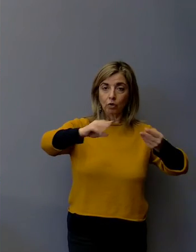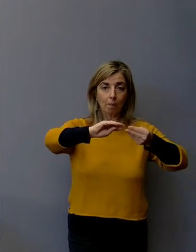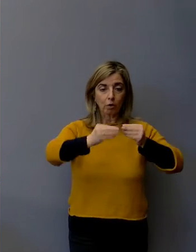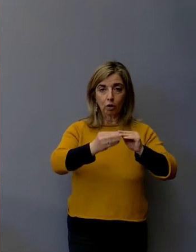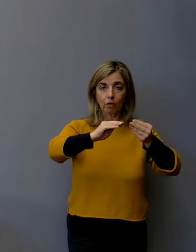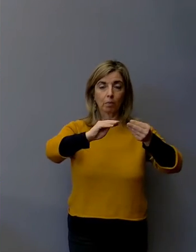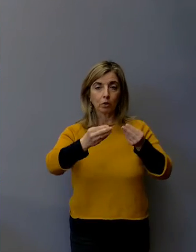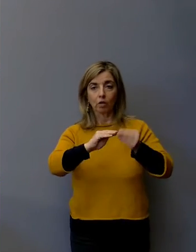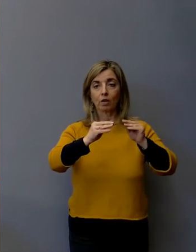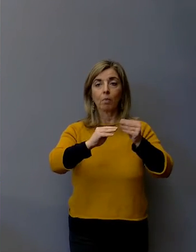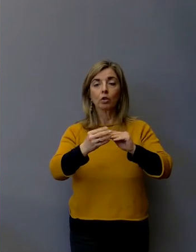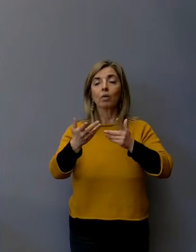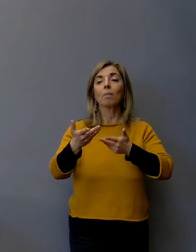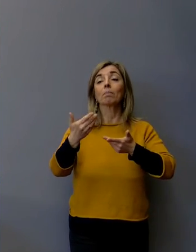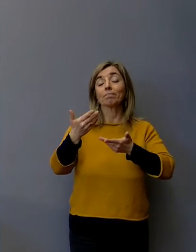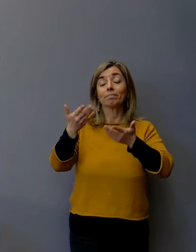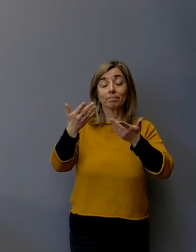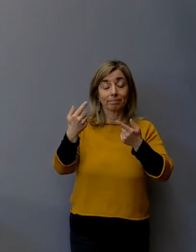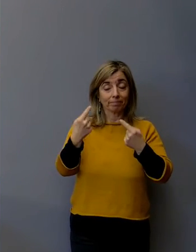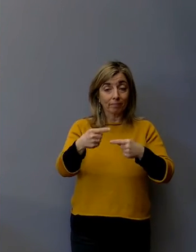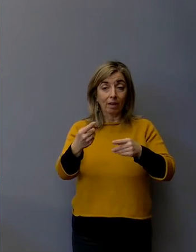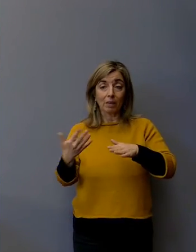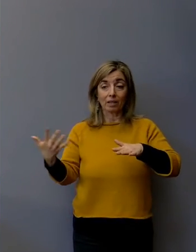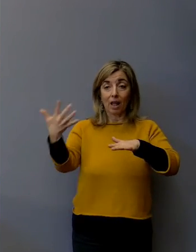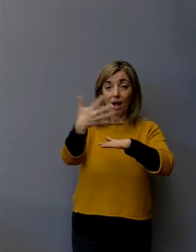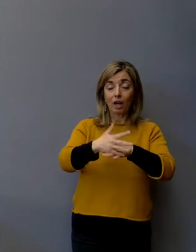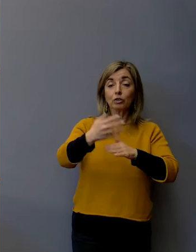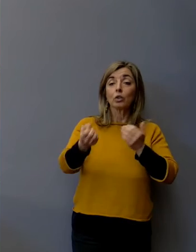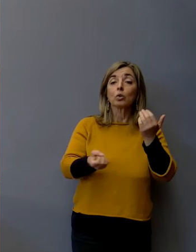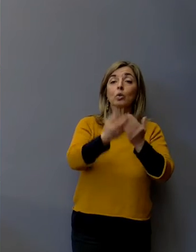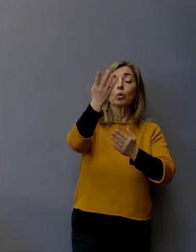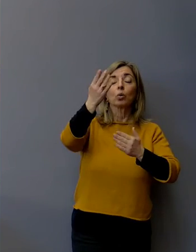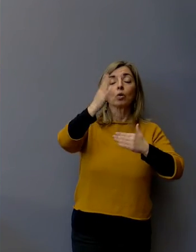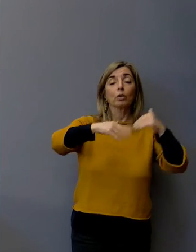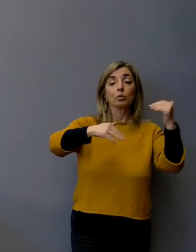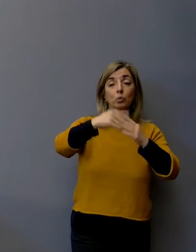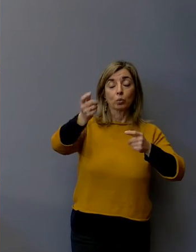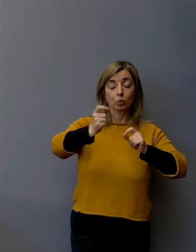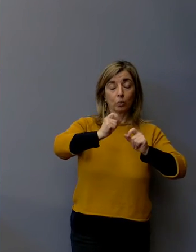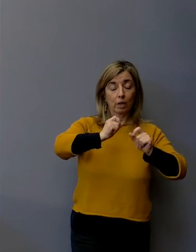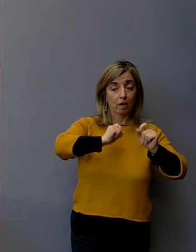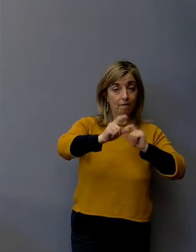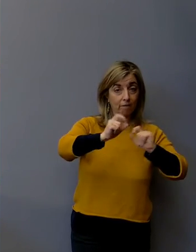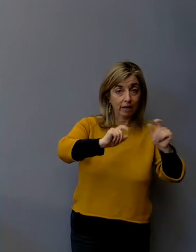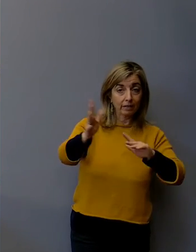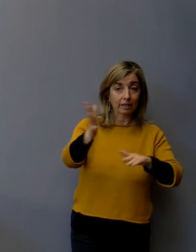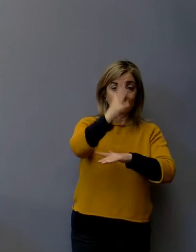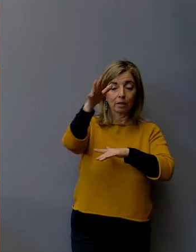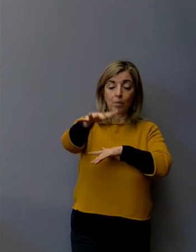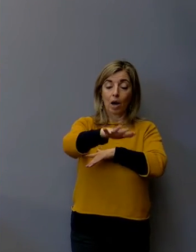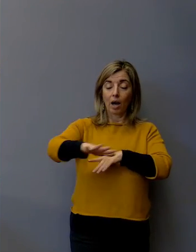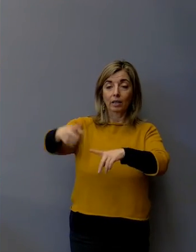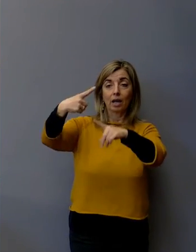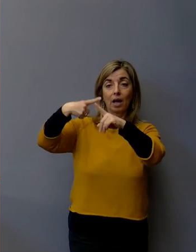medie e grandi strutture di vendita la prossima fermata sarà probabilmente l'area ex mira lanza ma ci domandiamo se ci sia davvero tutta questa